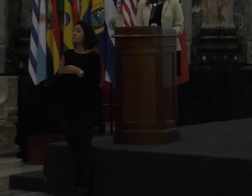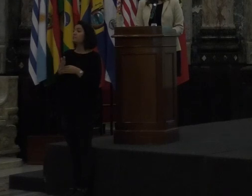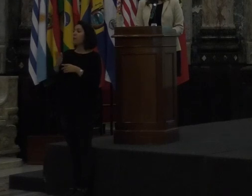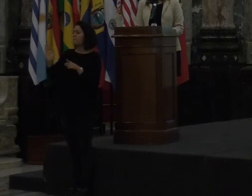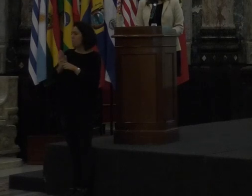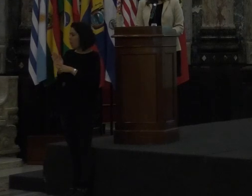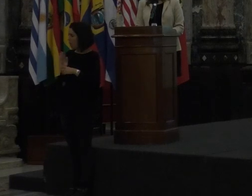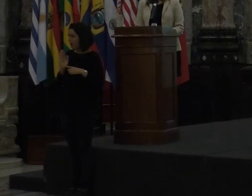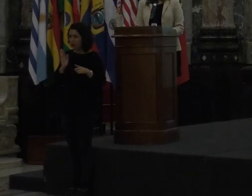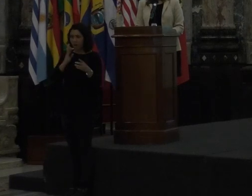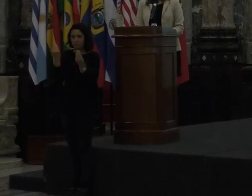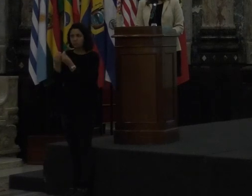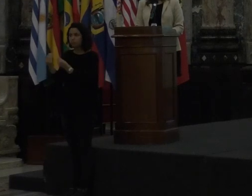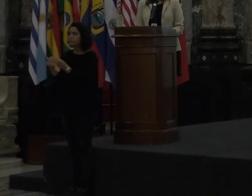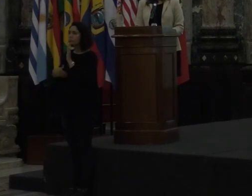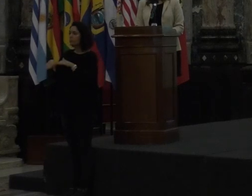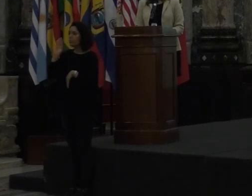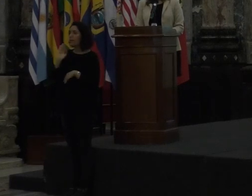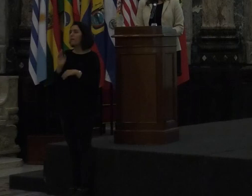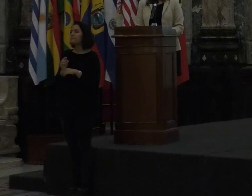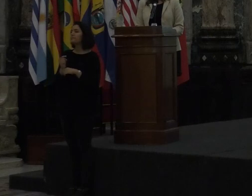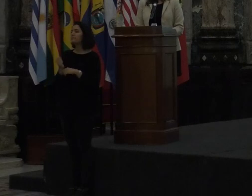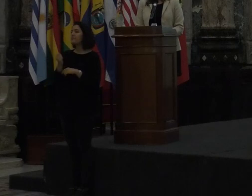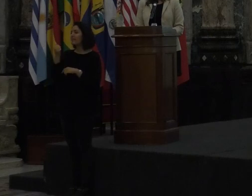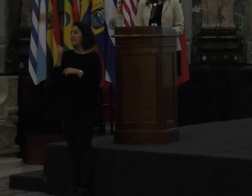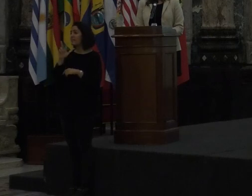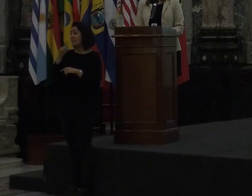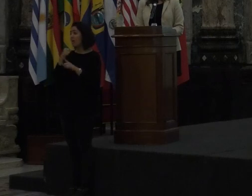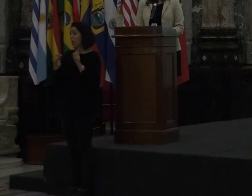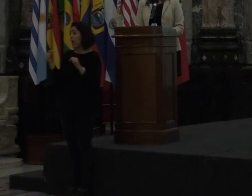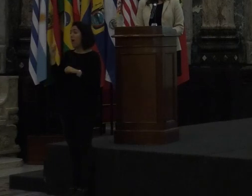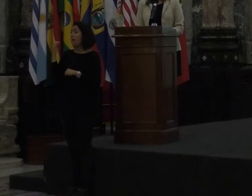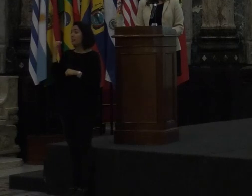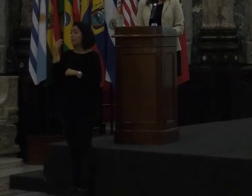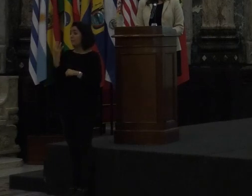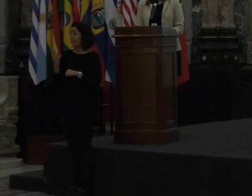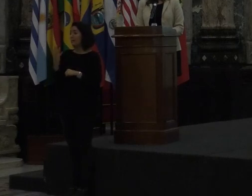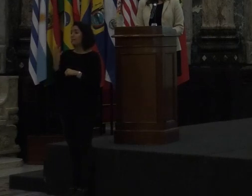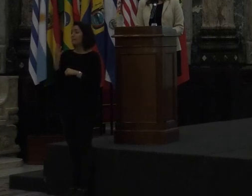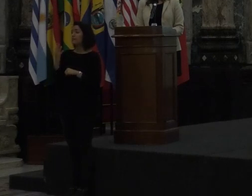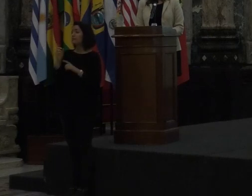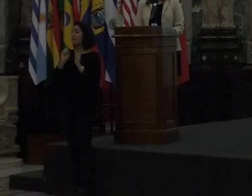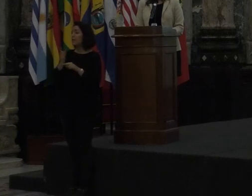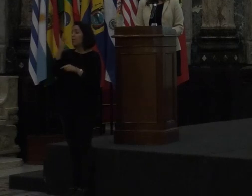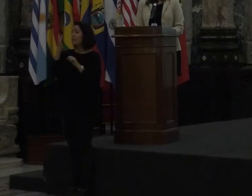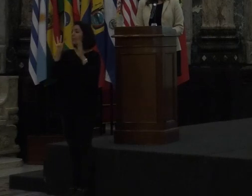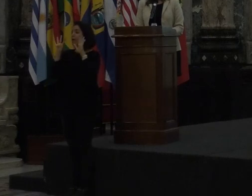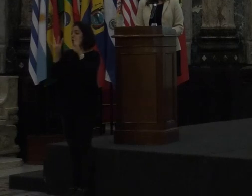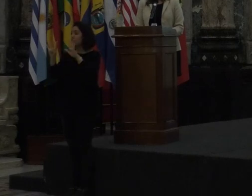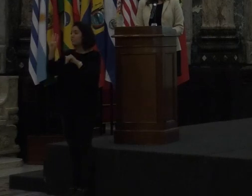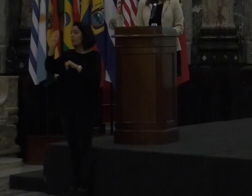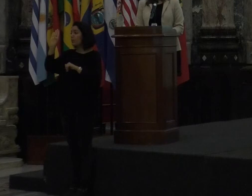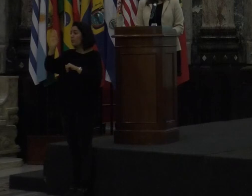la población, alcanzando 3/4 partes de la misma y un total del 48% de estudiantes que